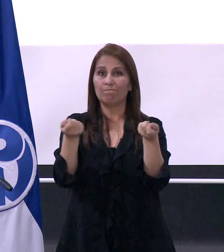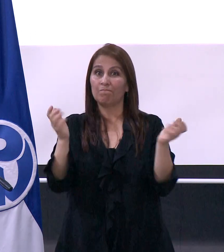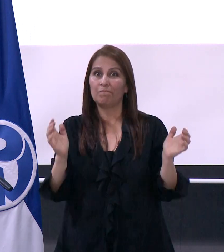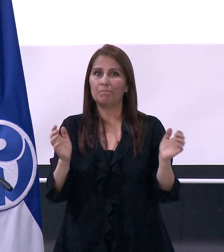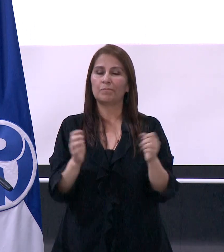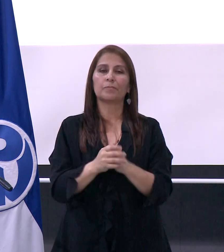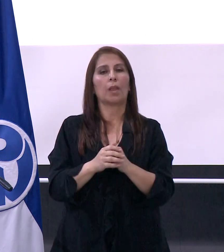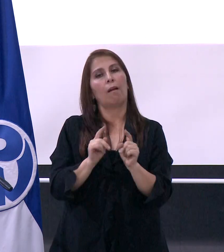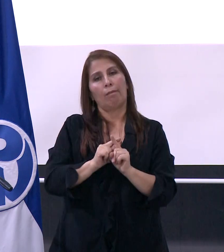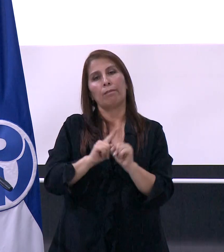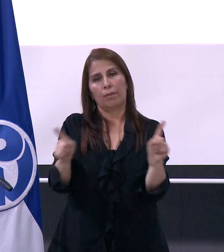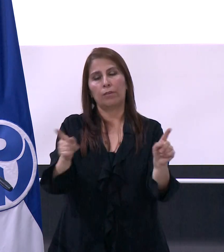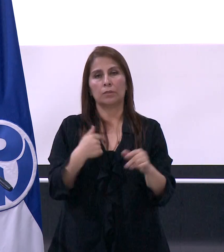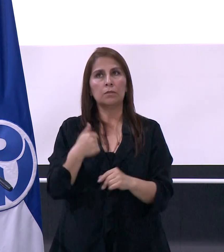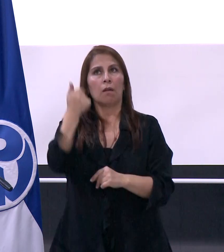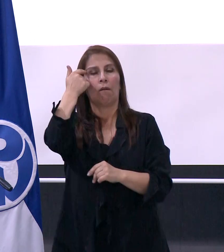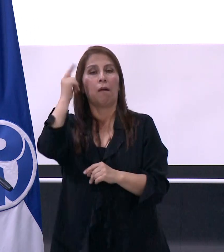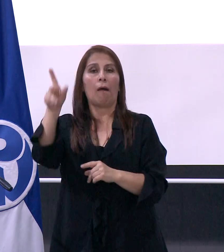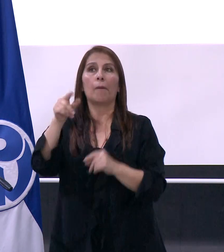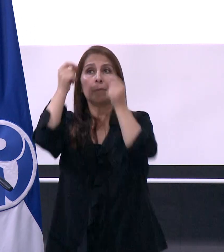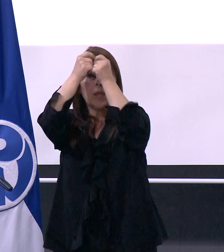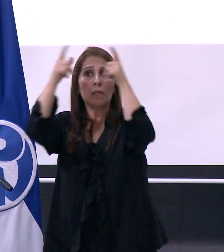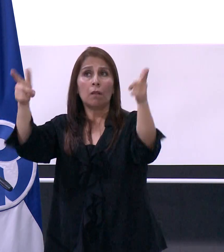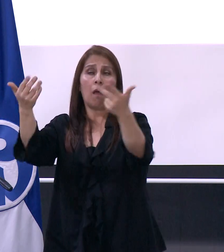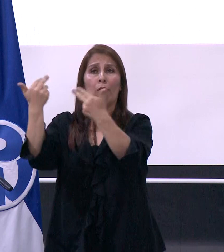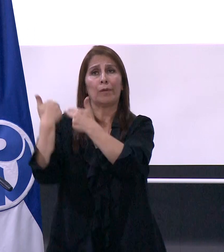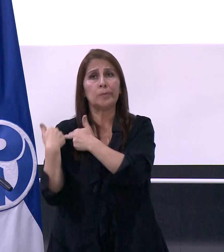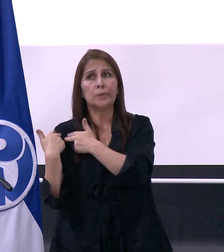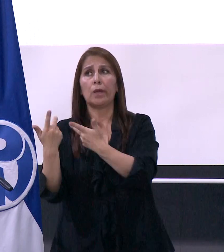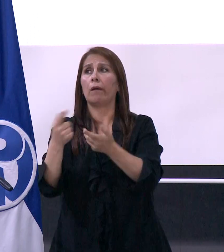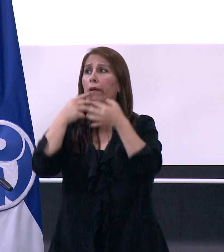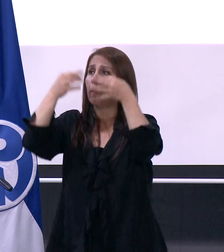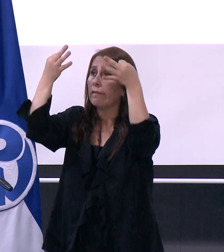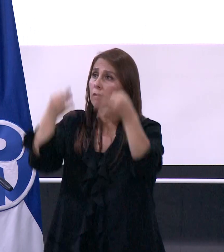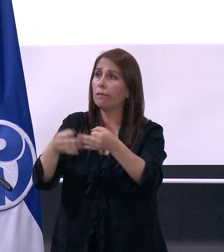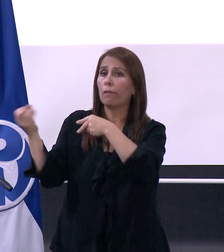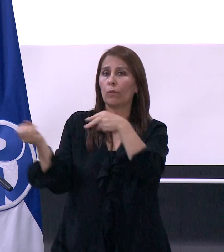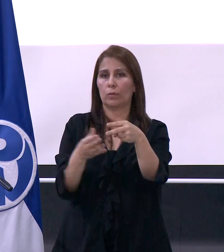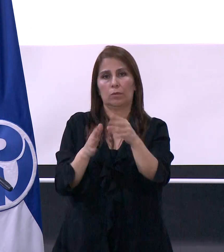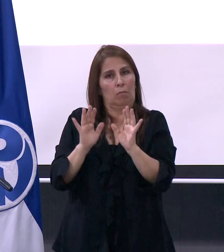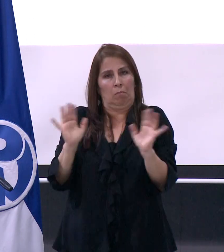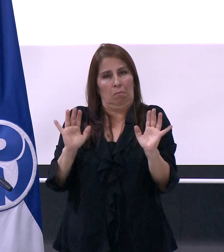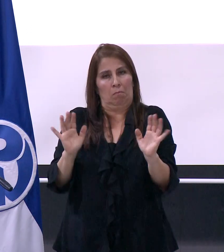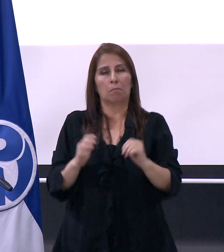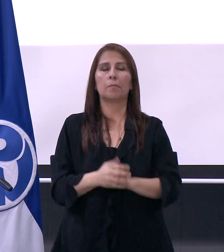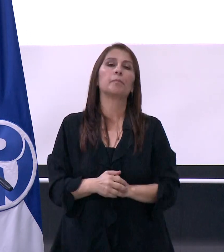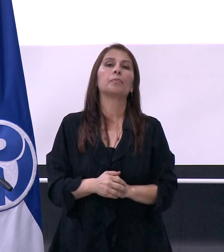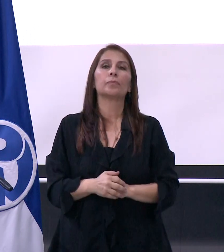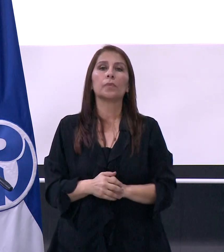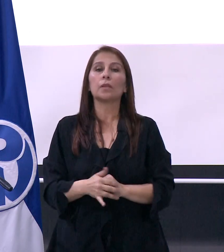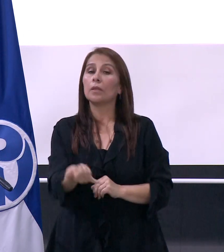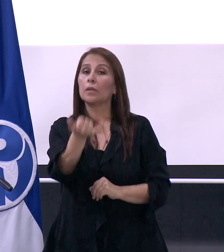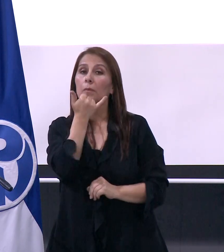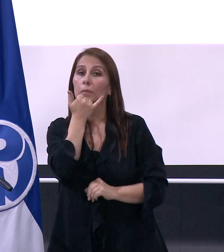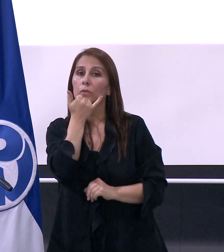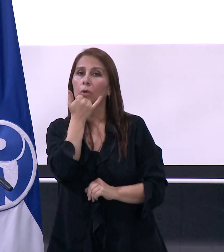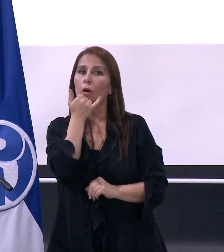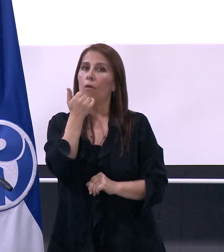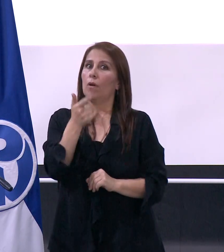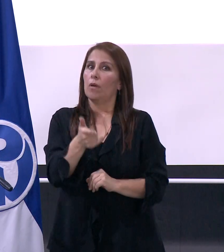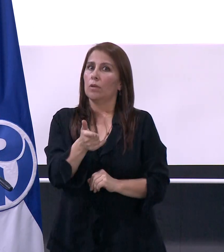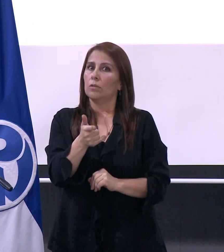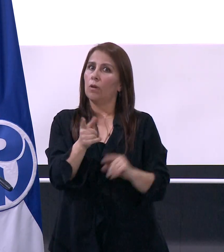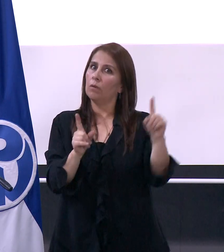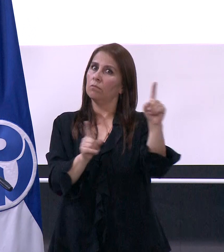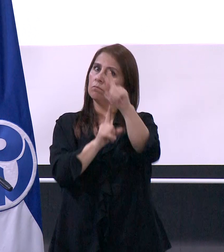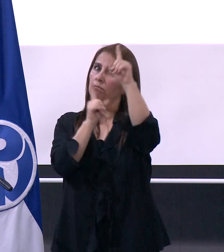diferente a la idea de que el estado es responsable de garantizar la educación esto no solo ha puesto en cuestión